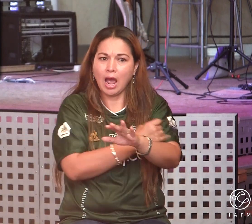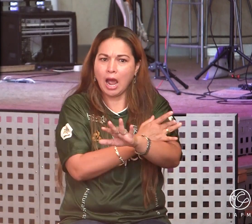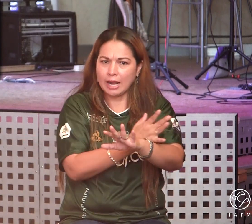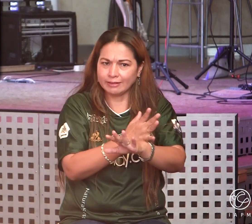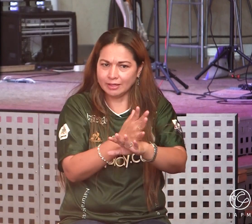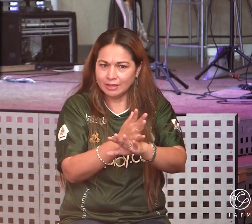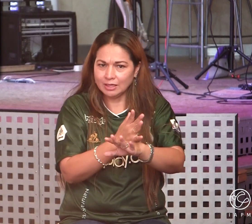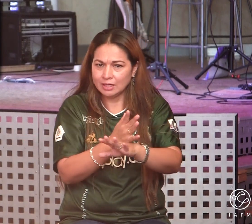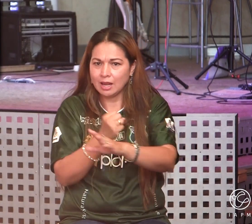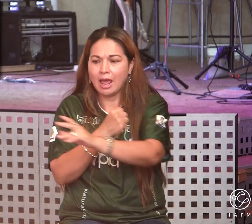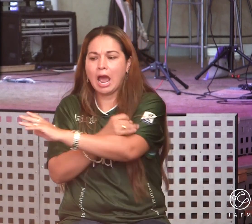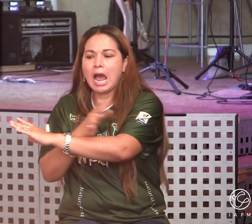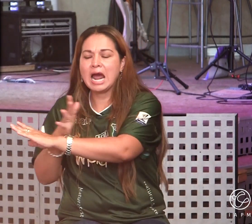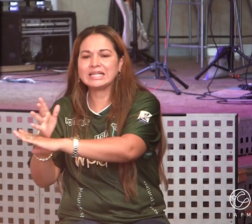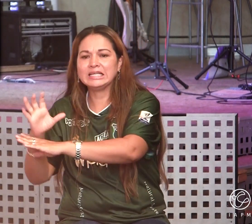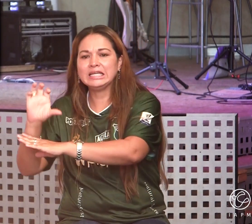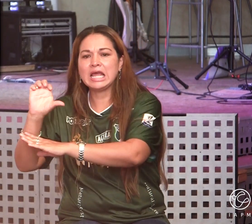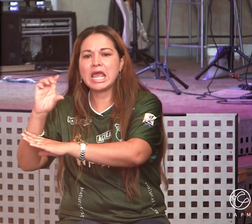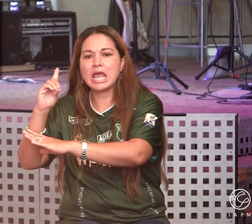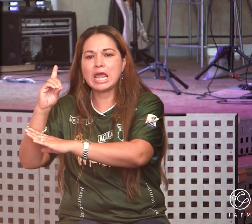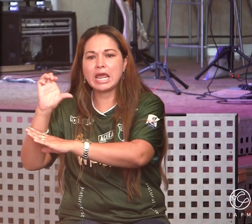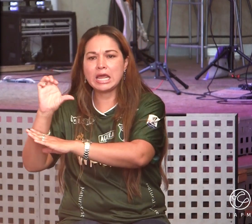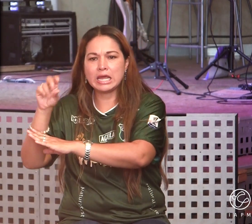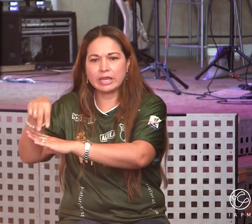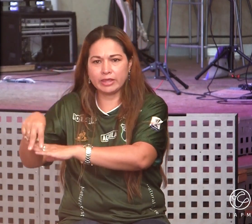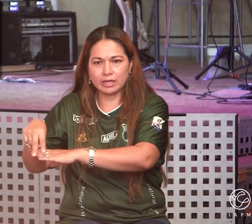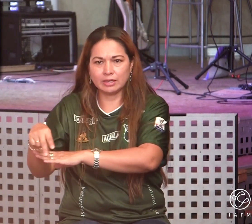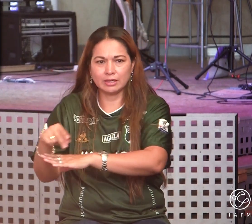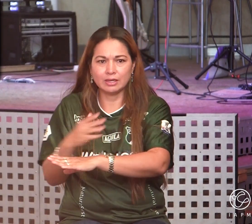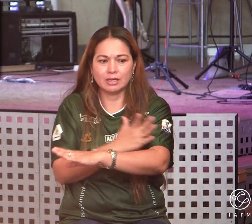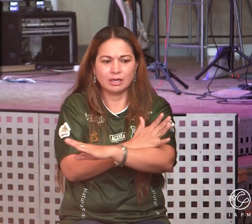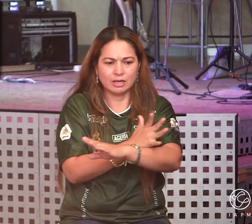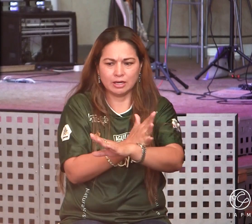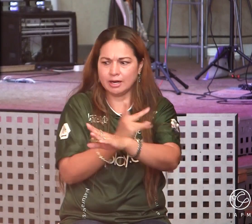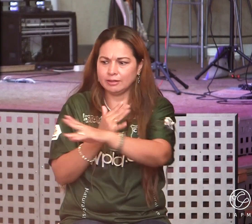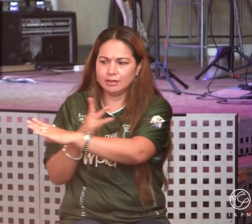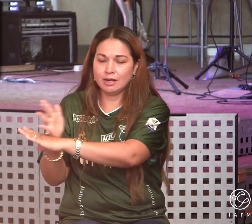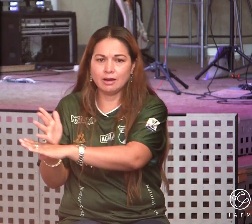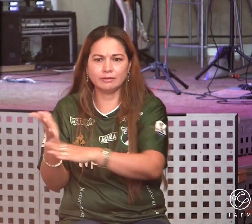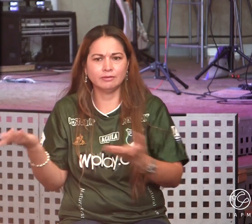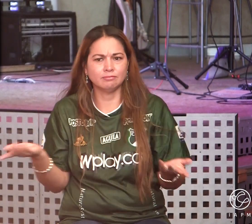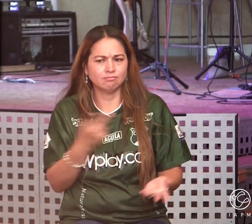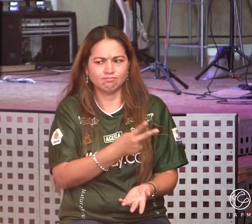Dios lo puso allí, dice que lo tomó y lo puso. Escúchenme por favor, esa expresión me